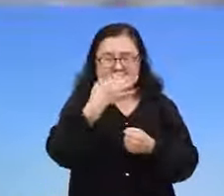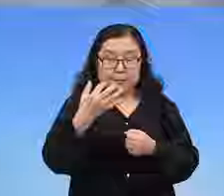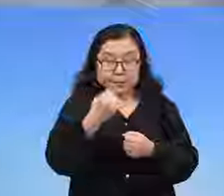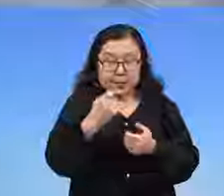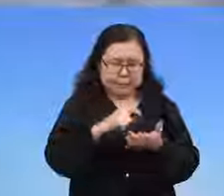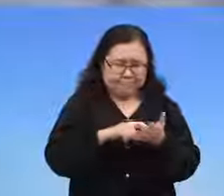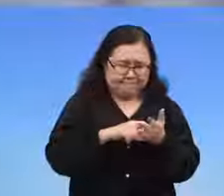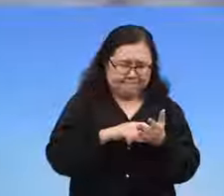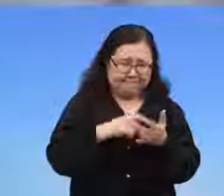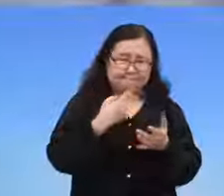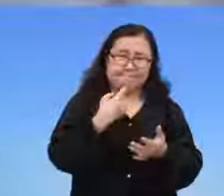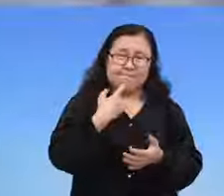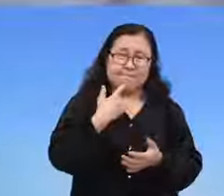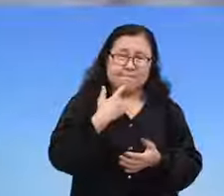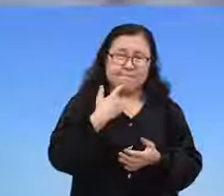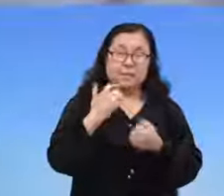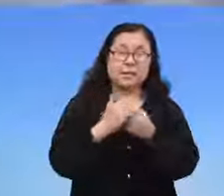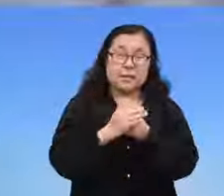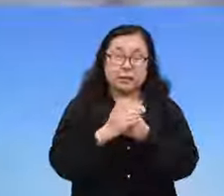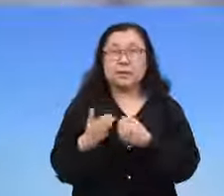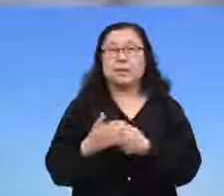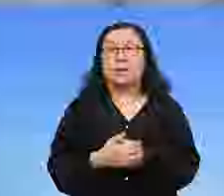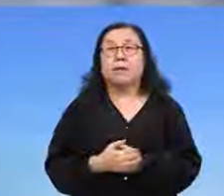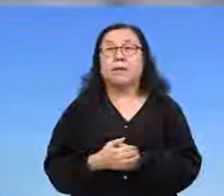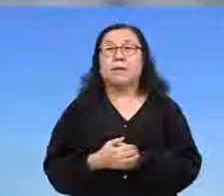탐욕이 가져다주는 집착 때문 아닙니까?